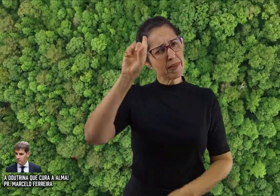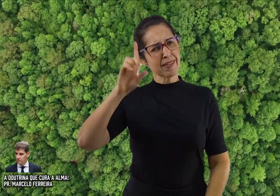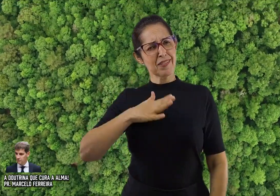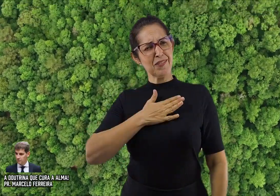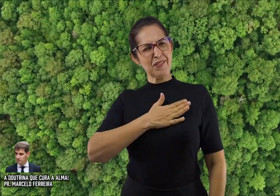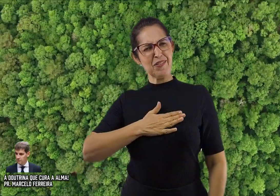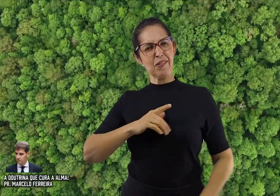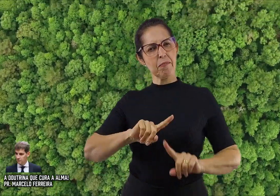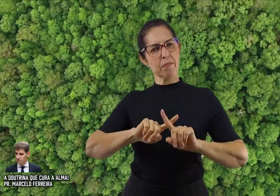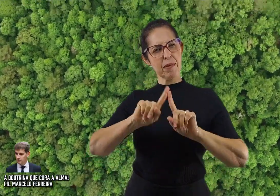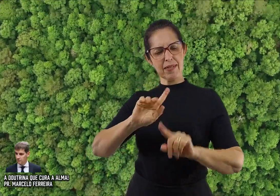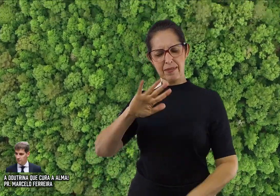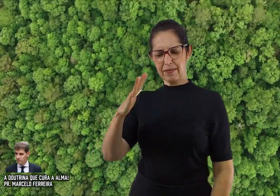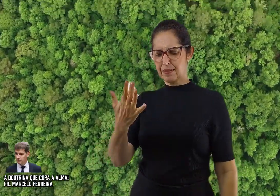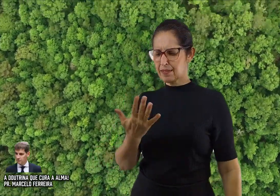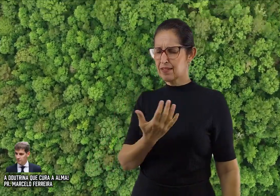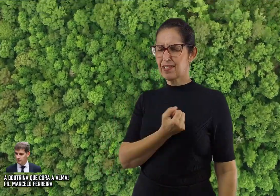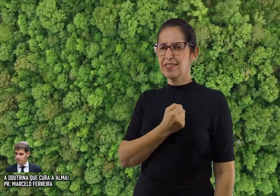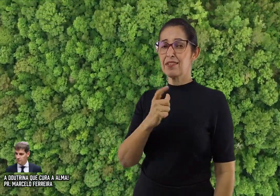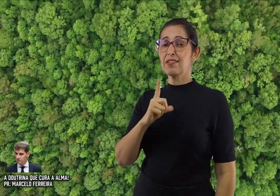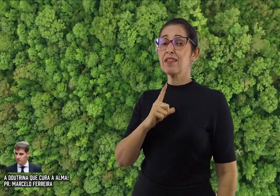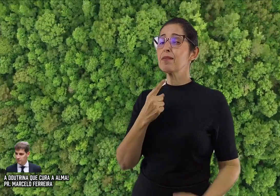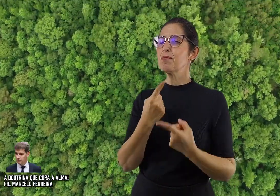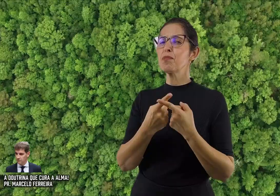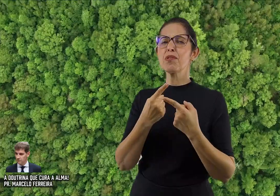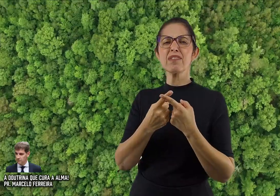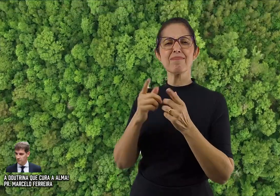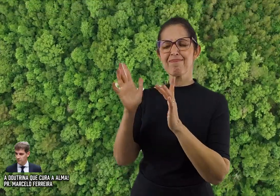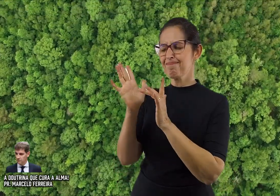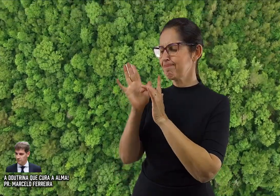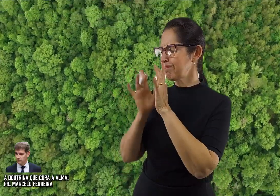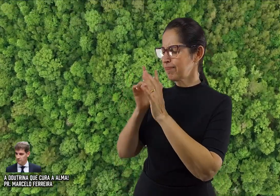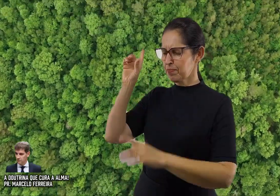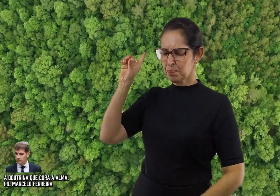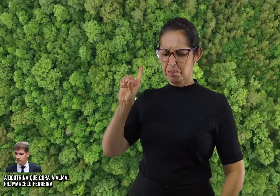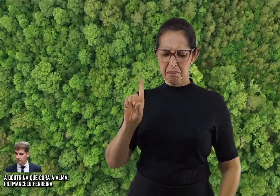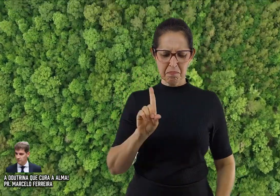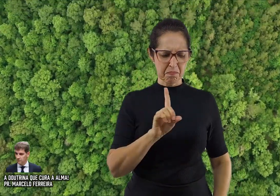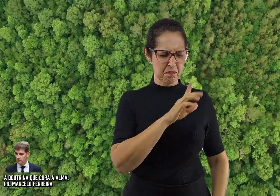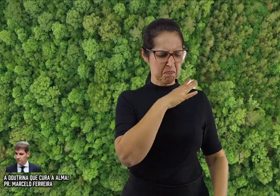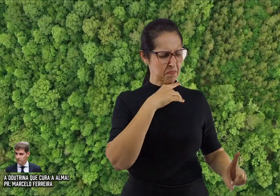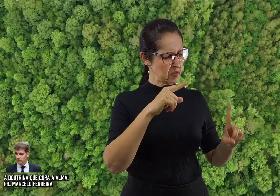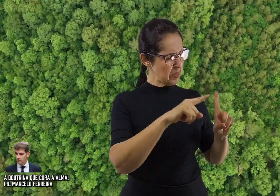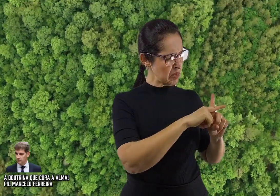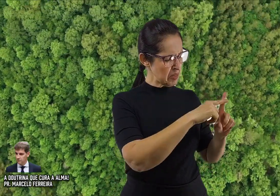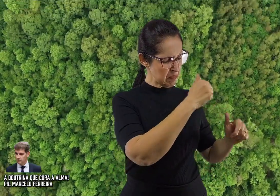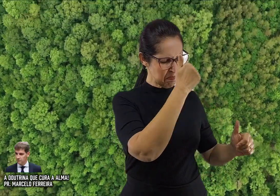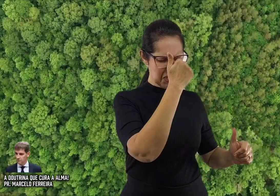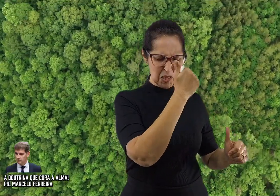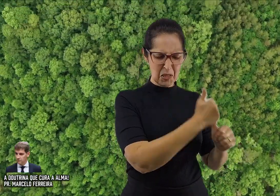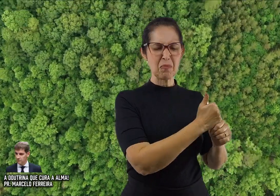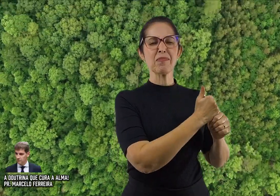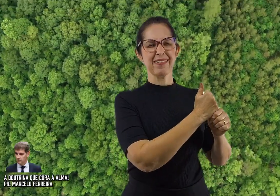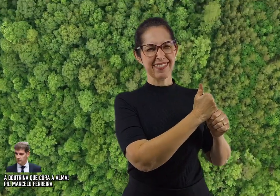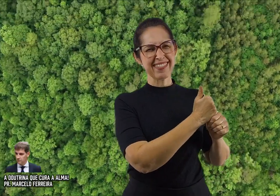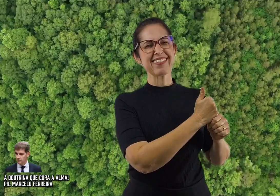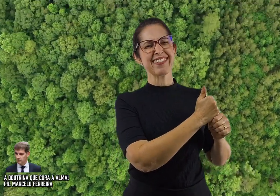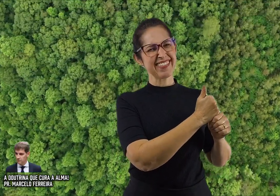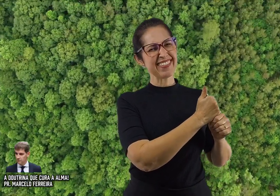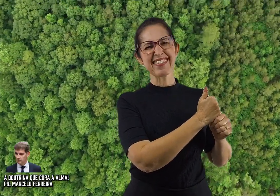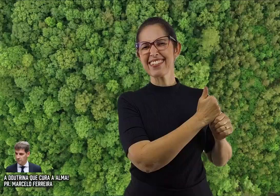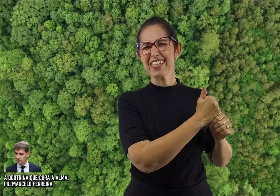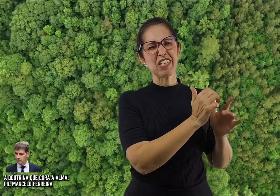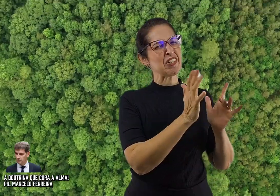eu sou salvo porque o meu lugar, Ele ocupou o meu lugar. Eu cometi o crime, mas Ele foi lá, se entregou no meu